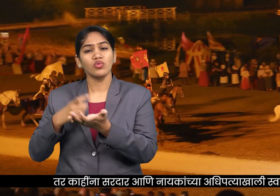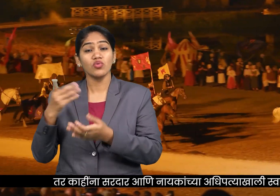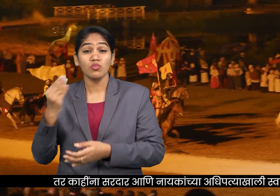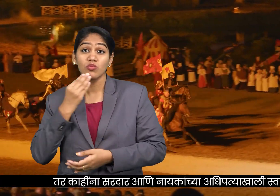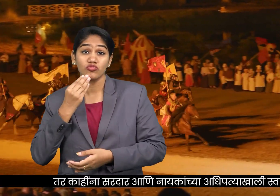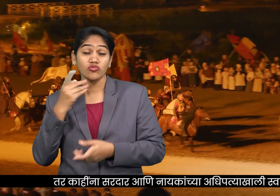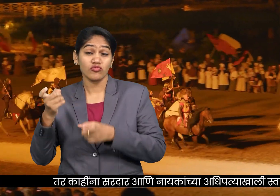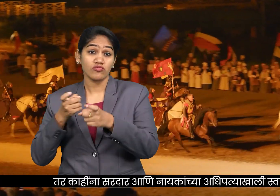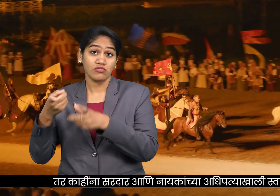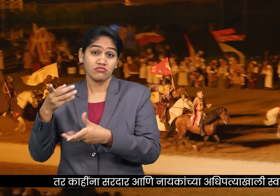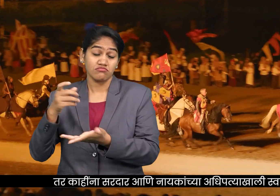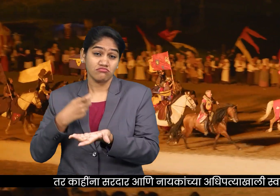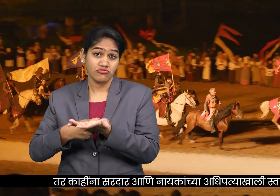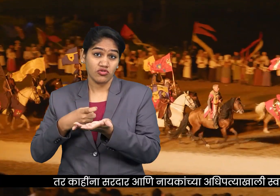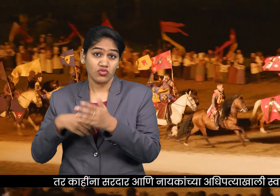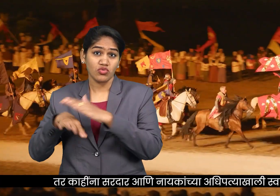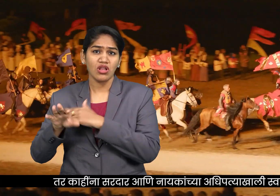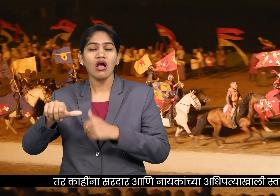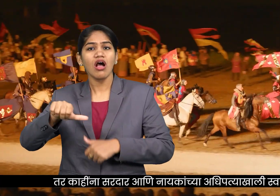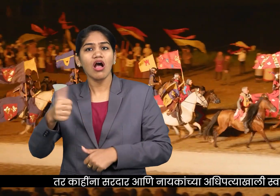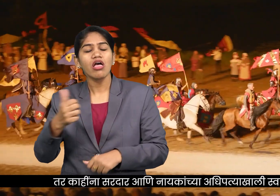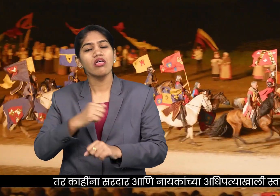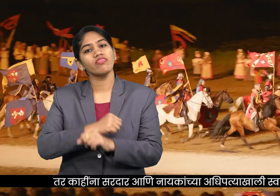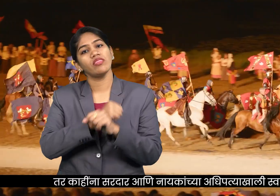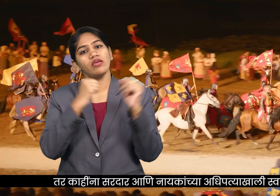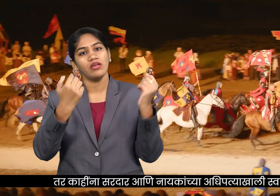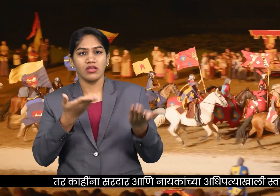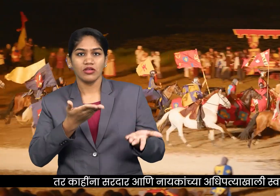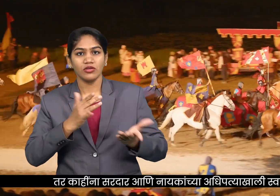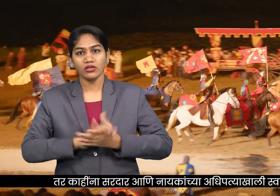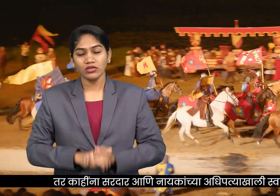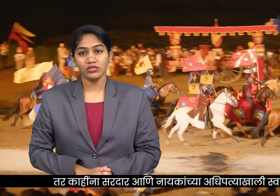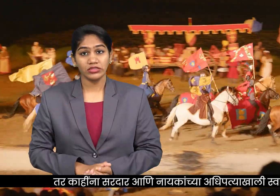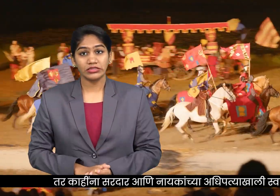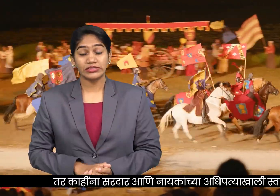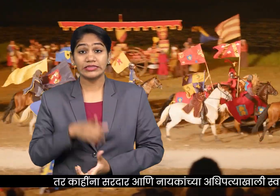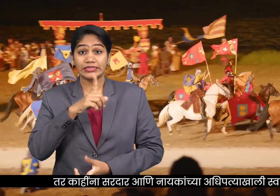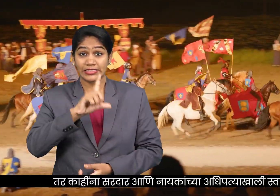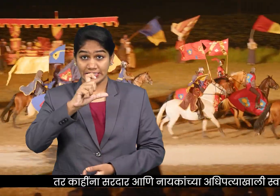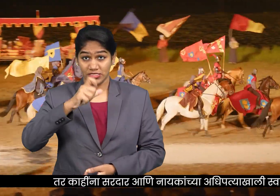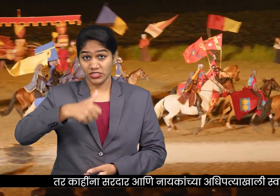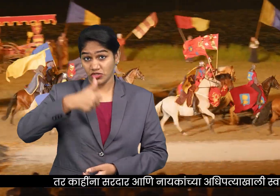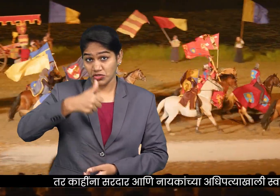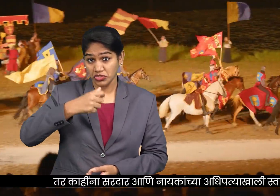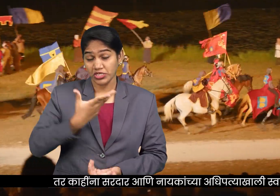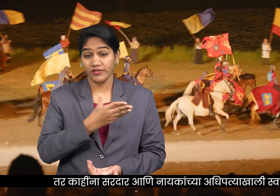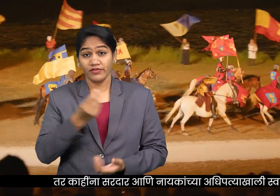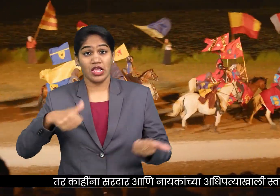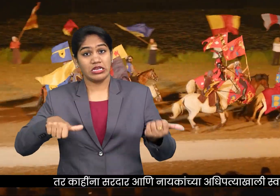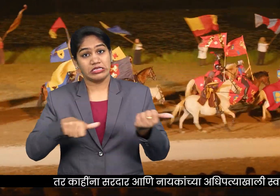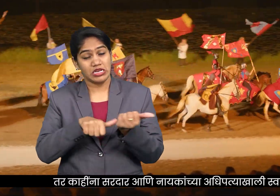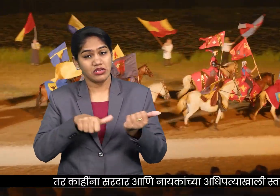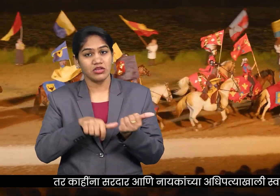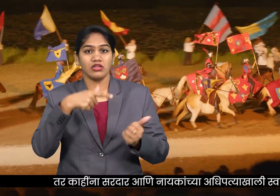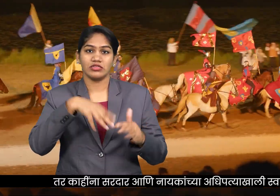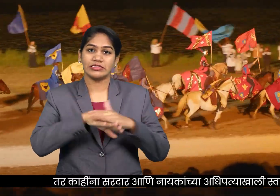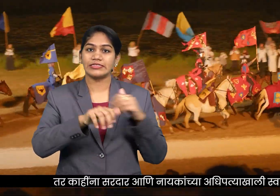तर काहींना सरदार आणि नायकांच्या अधिपत्याखाली स्वातंत्र्य मिळाले.